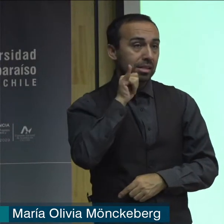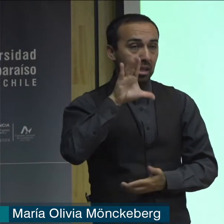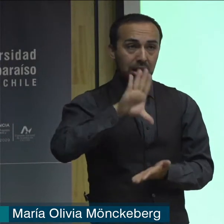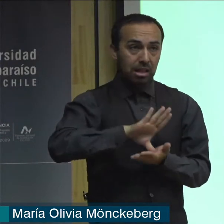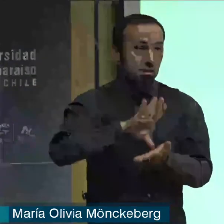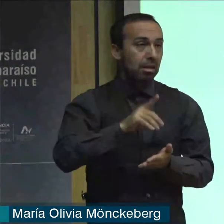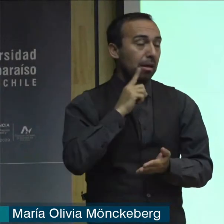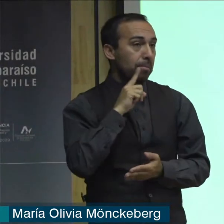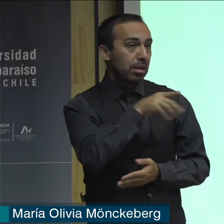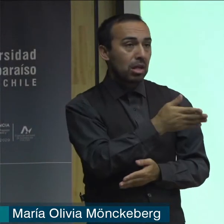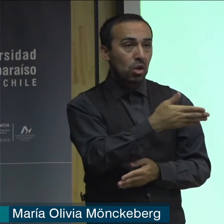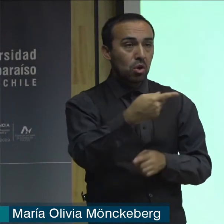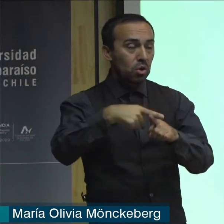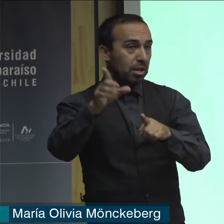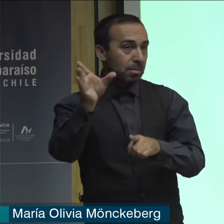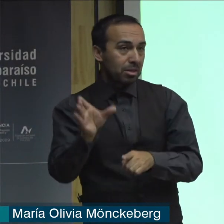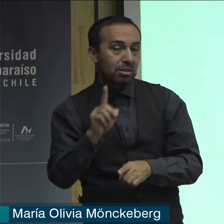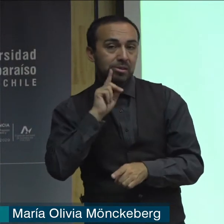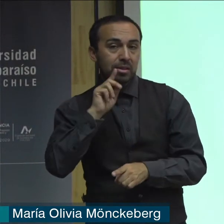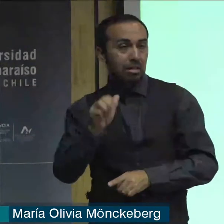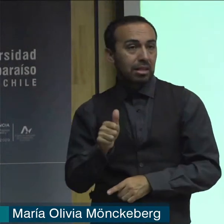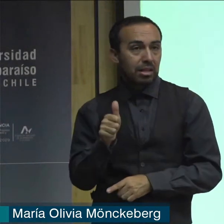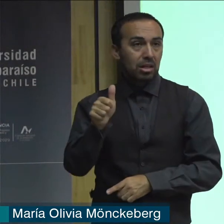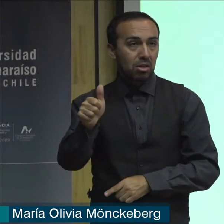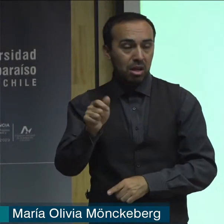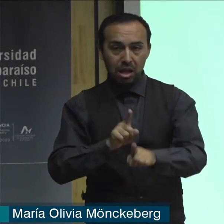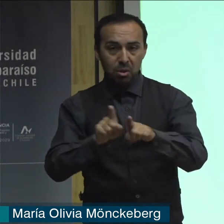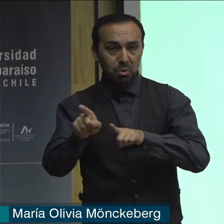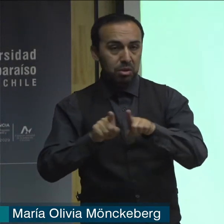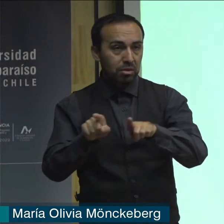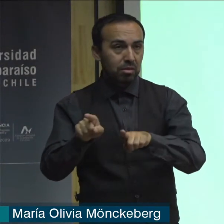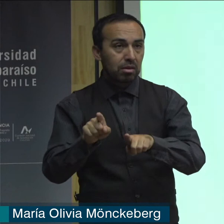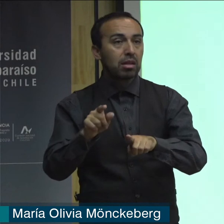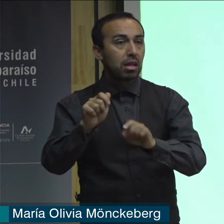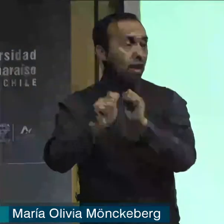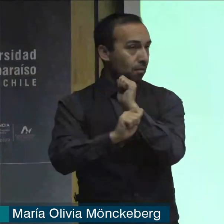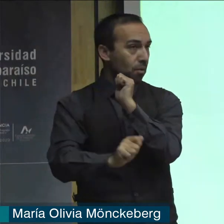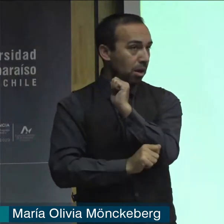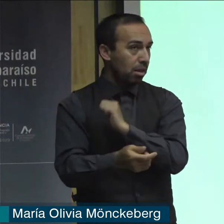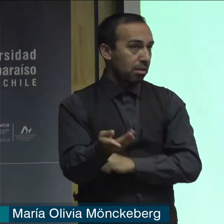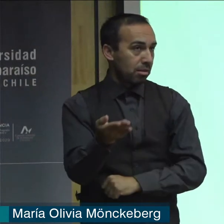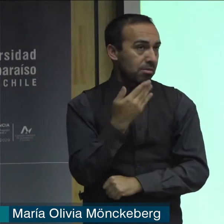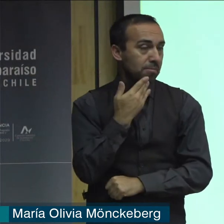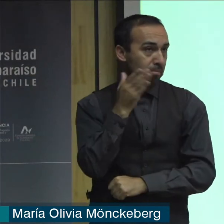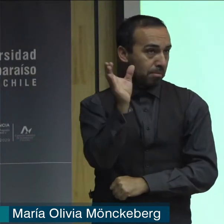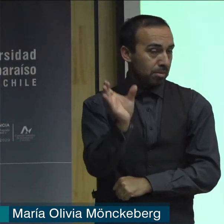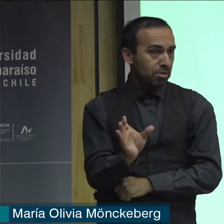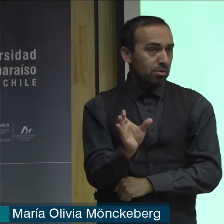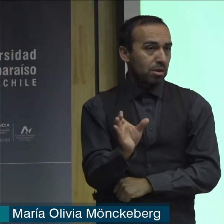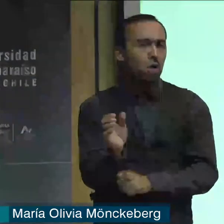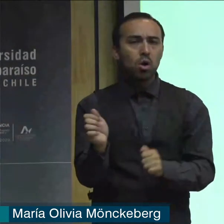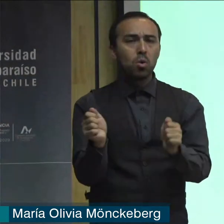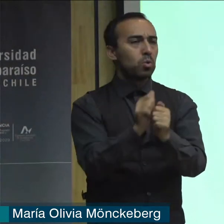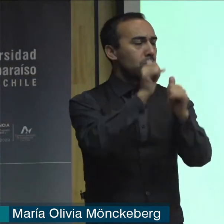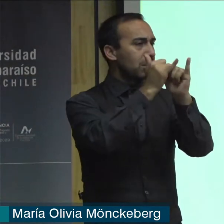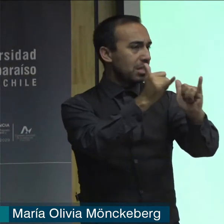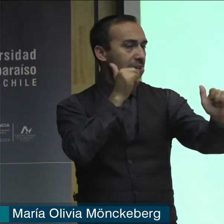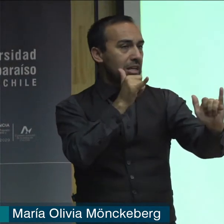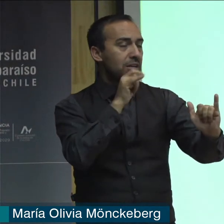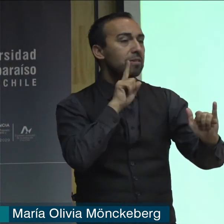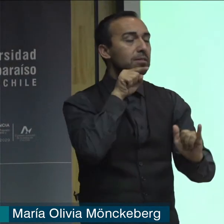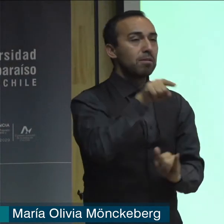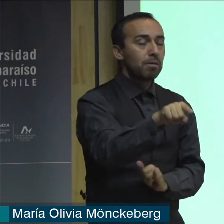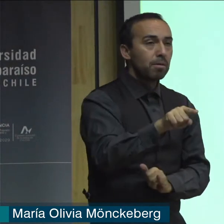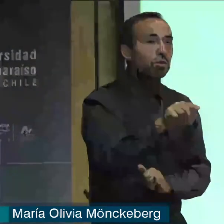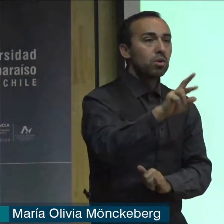Contreras que es la directora ejecutiva del quech abogada y con los ingenieros Roberto Flores